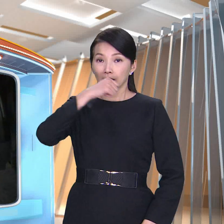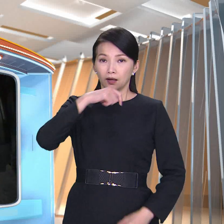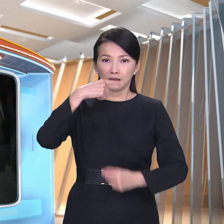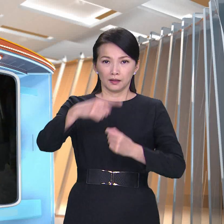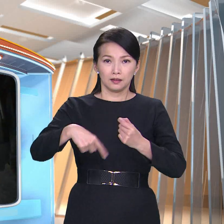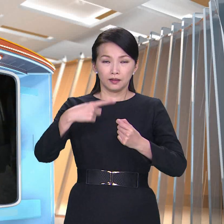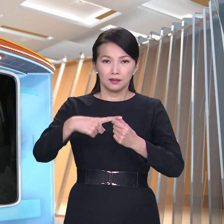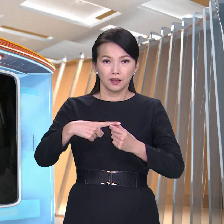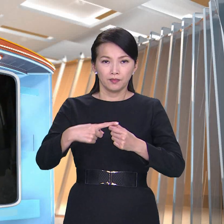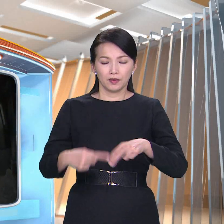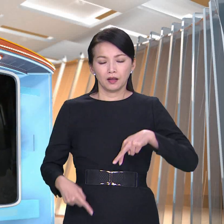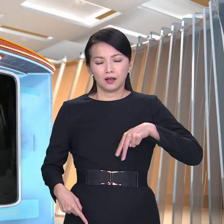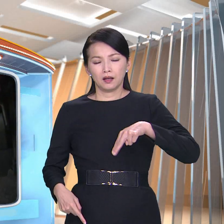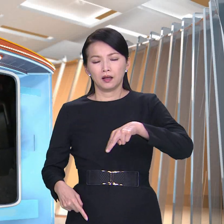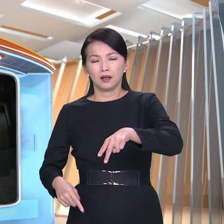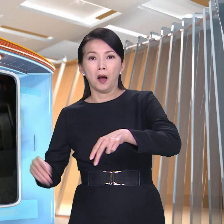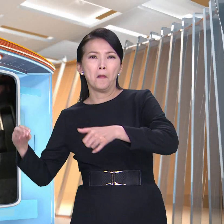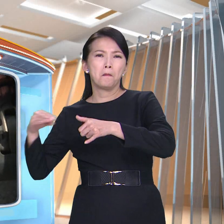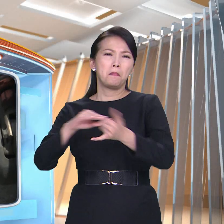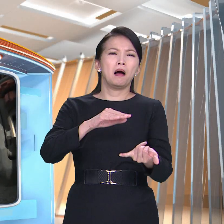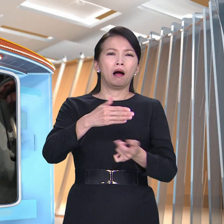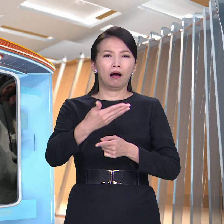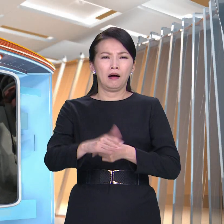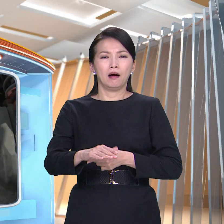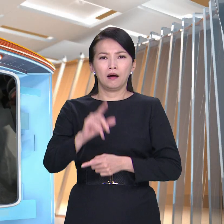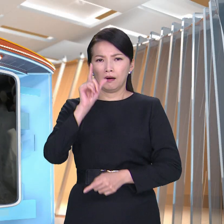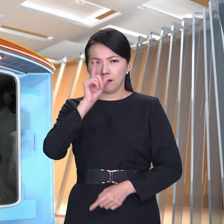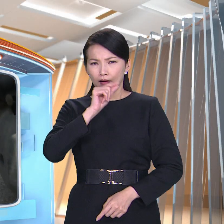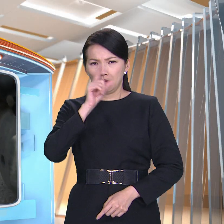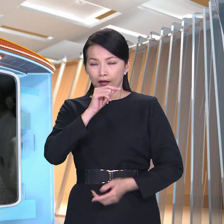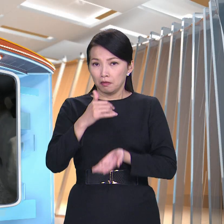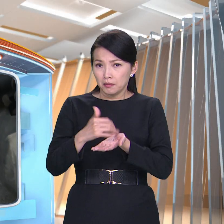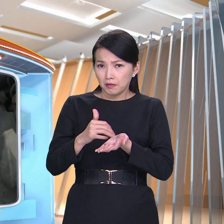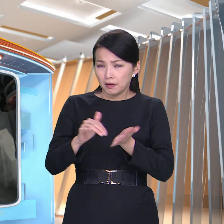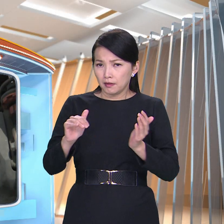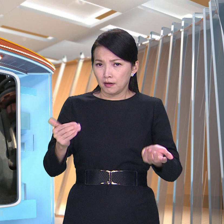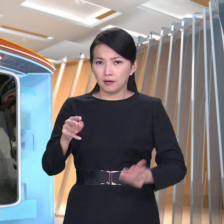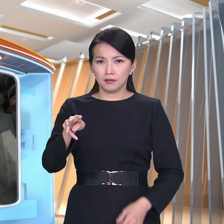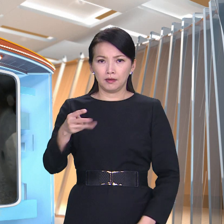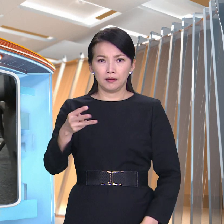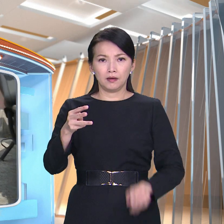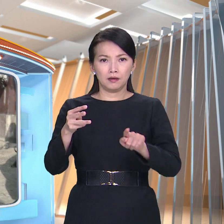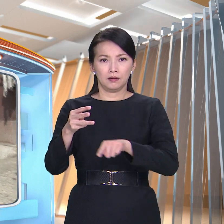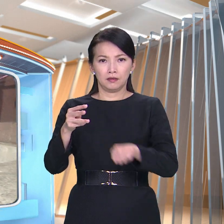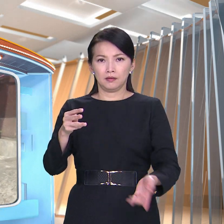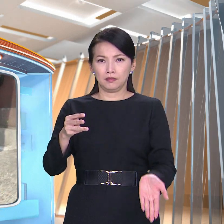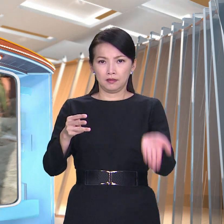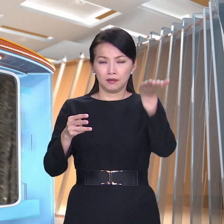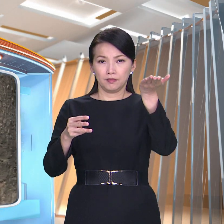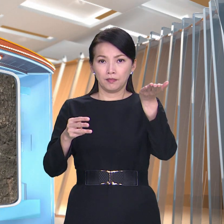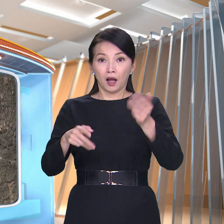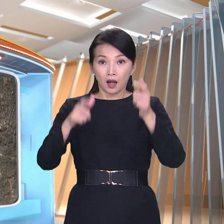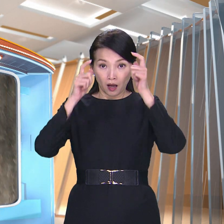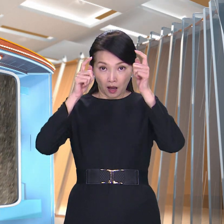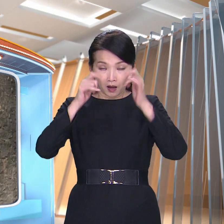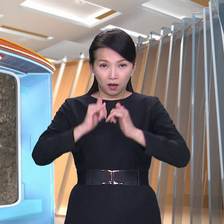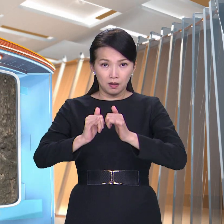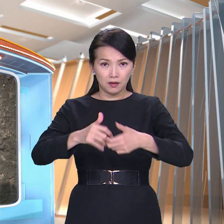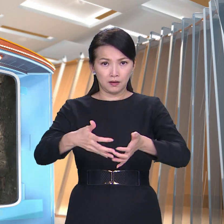台湾每年有超过300位的行人因为交通事故死亡。高雄有民间团